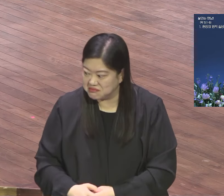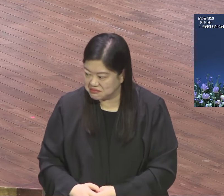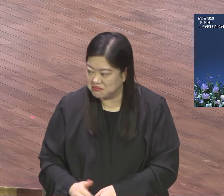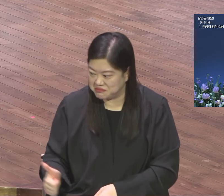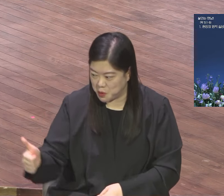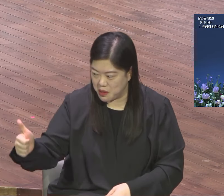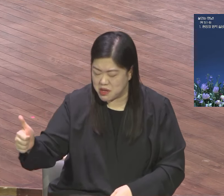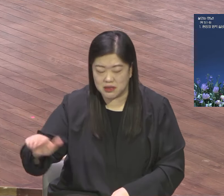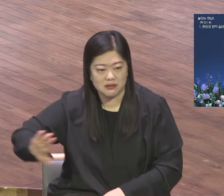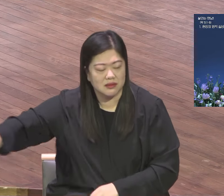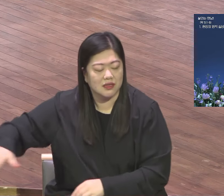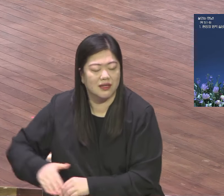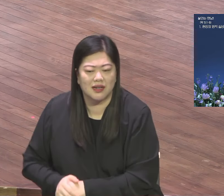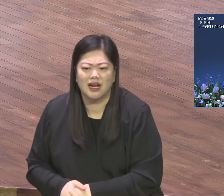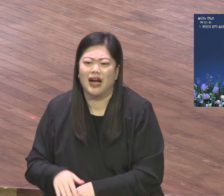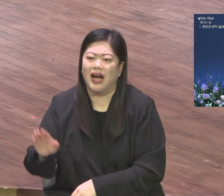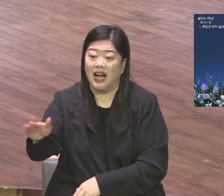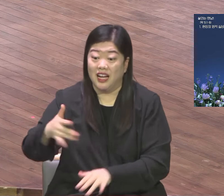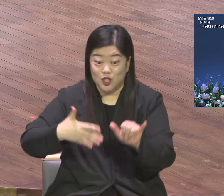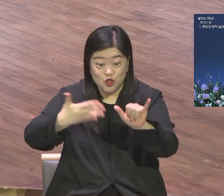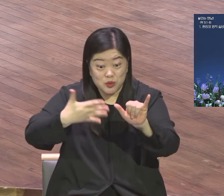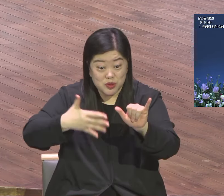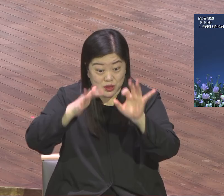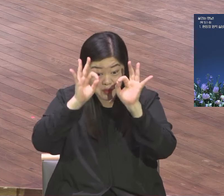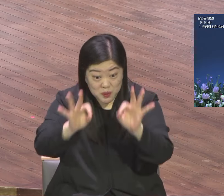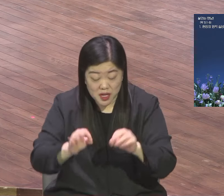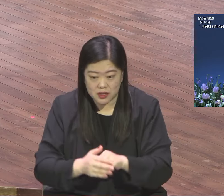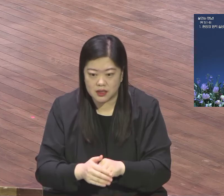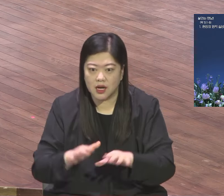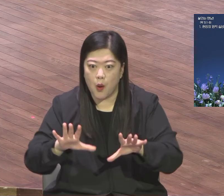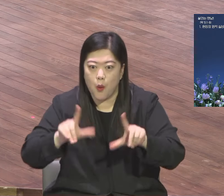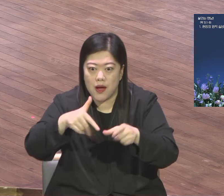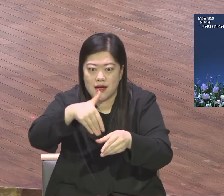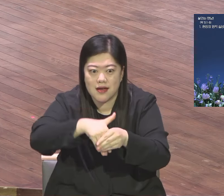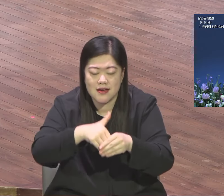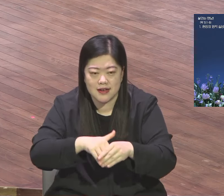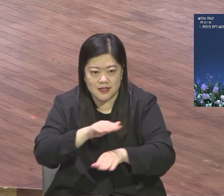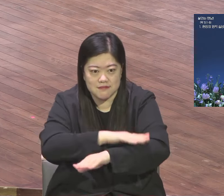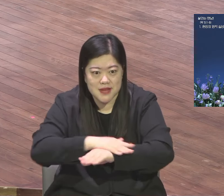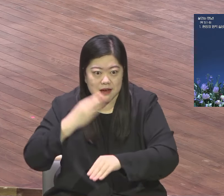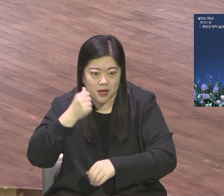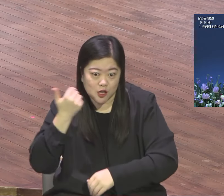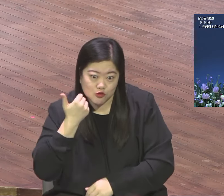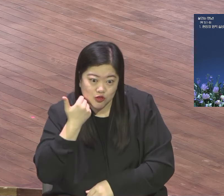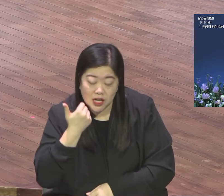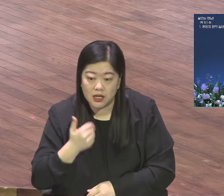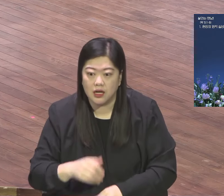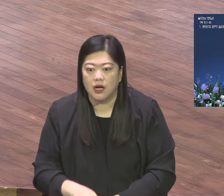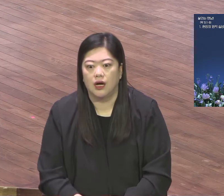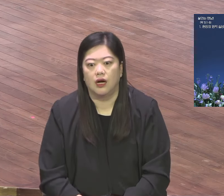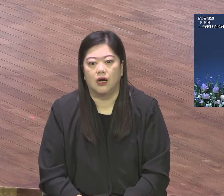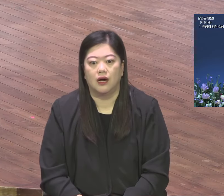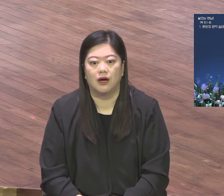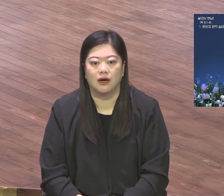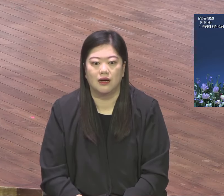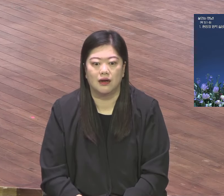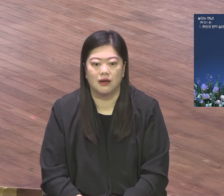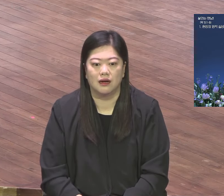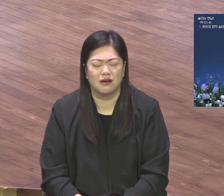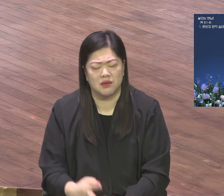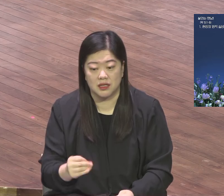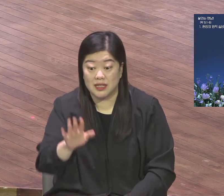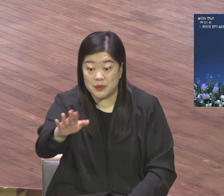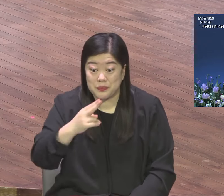했지만 정치인들 다 그래요. 전 세계를 공포로 몰아놓았던 아돌프